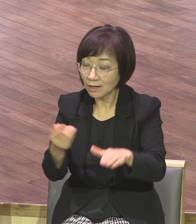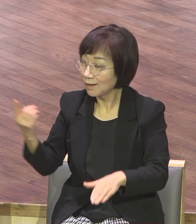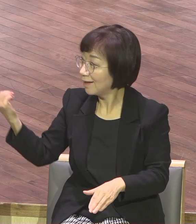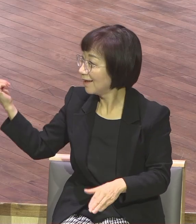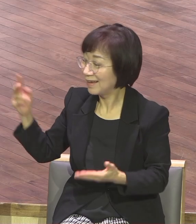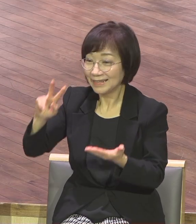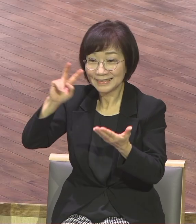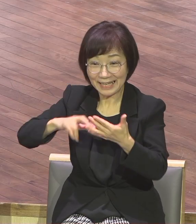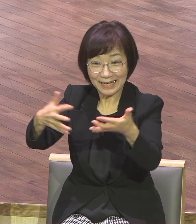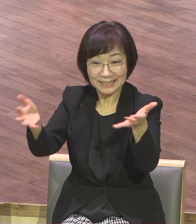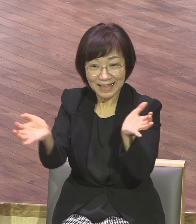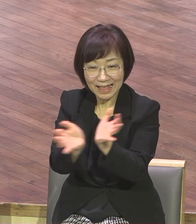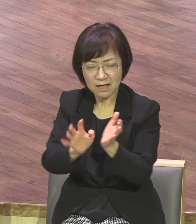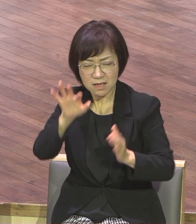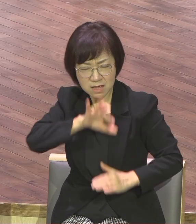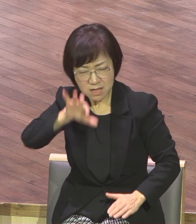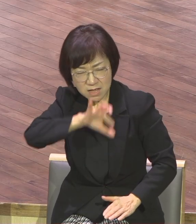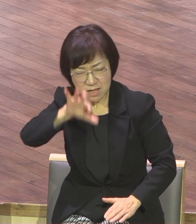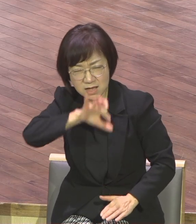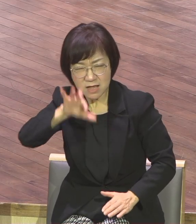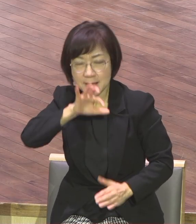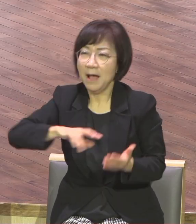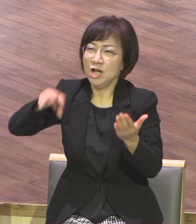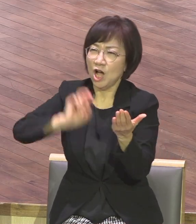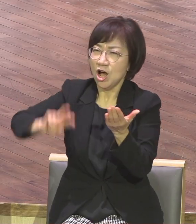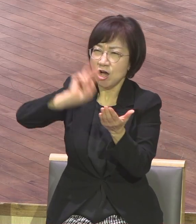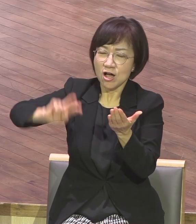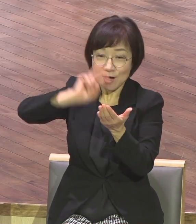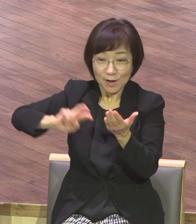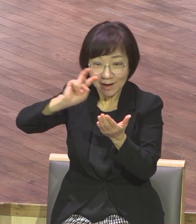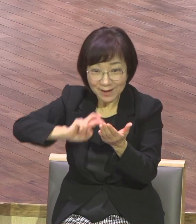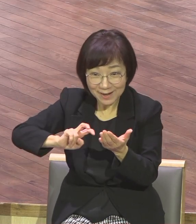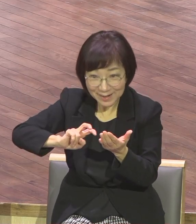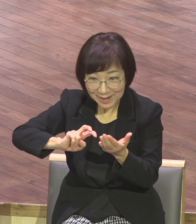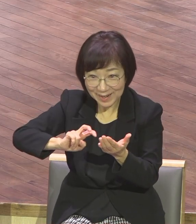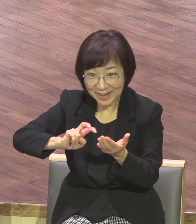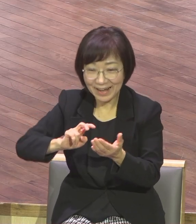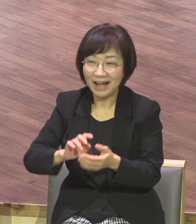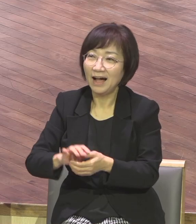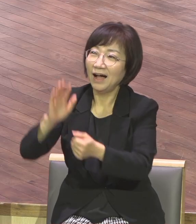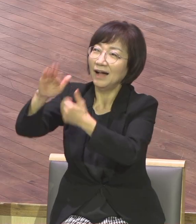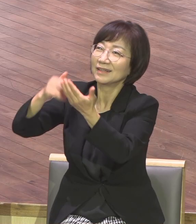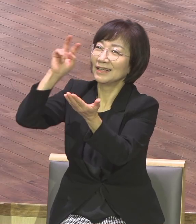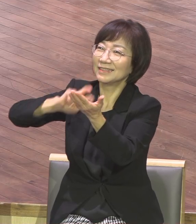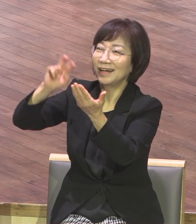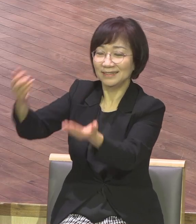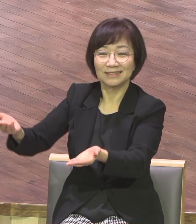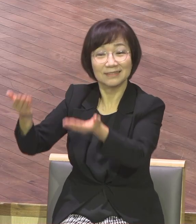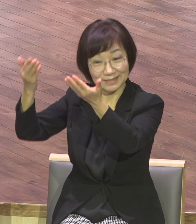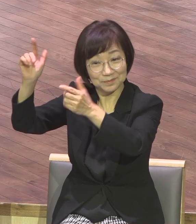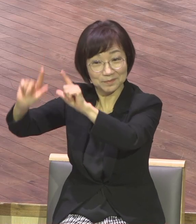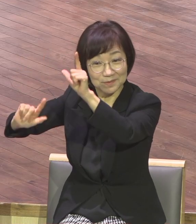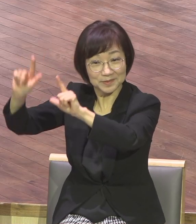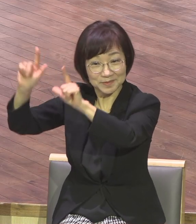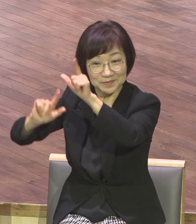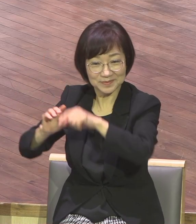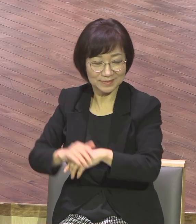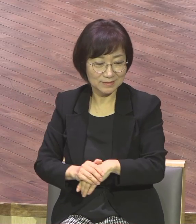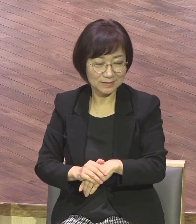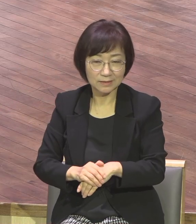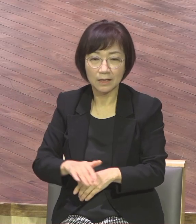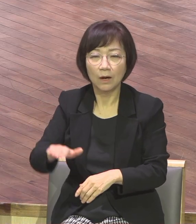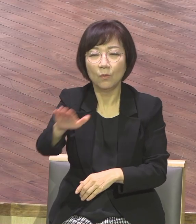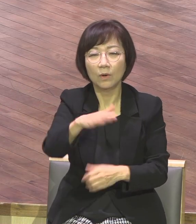준비해서 그래 찬양 불렀다. 하나님의 전신갑주를 입어라. 하나님을 찬양한 거예요. 물론 우리도 은혜를